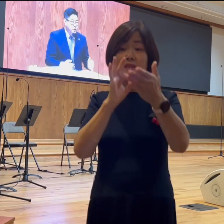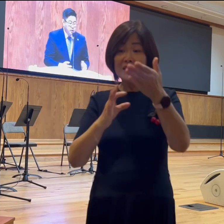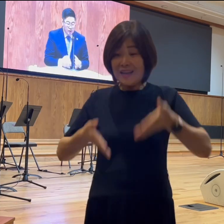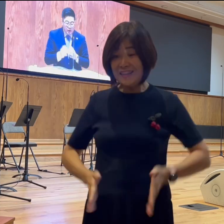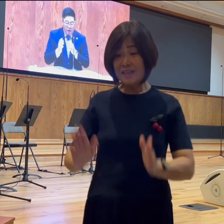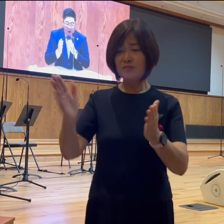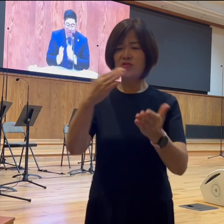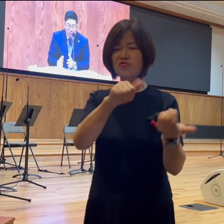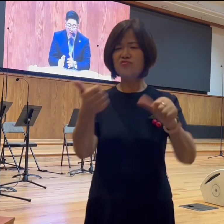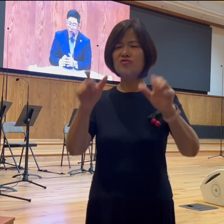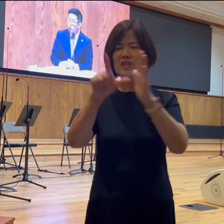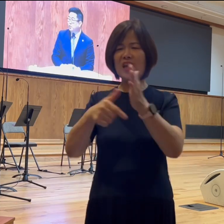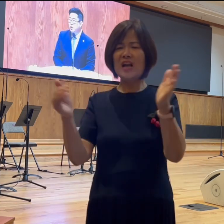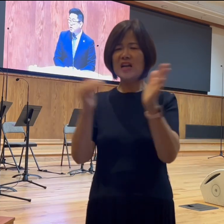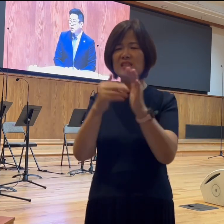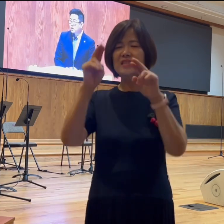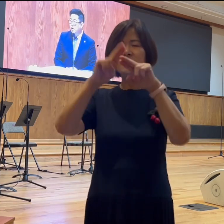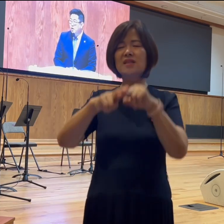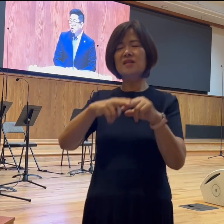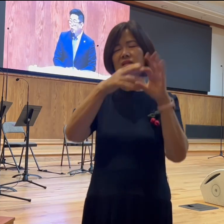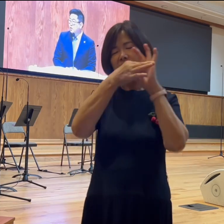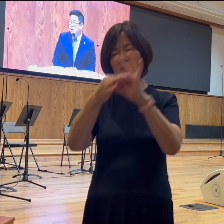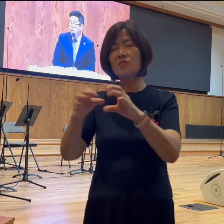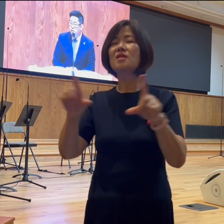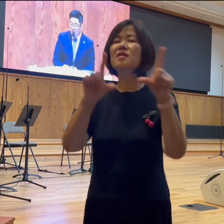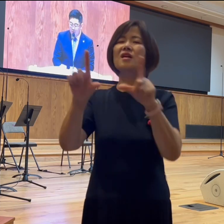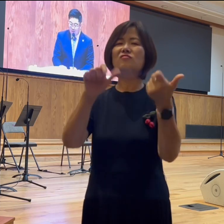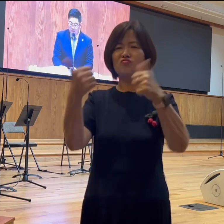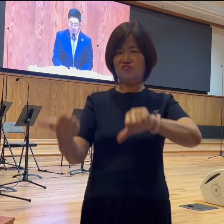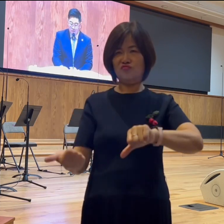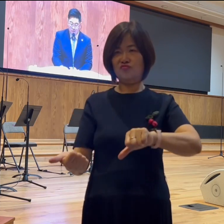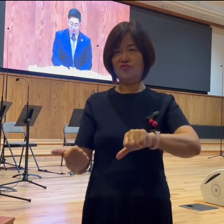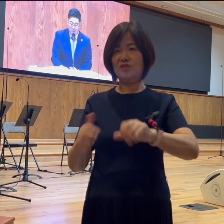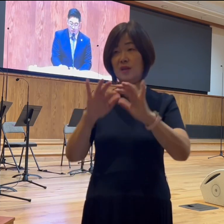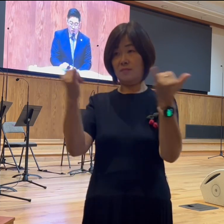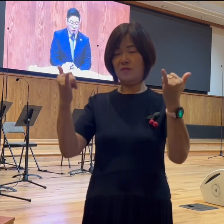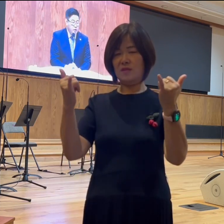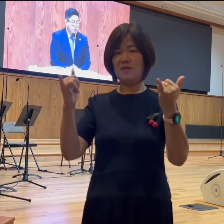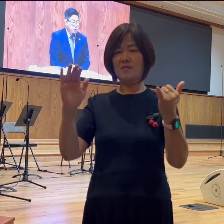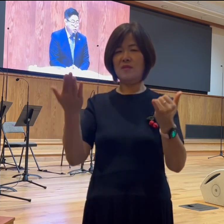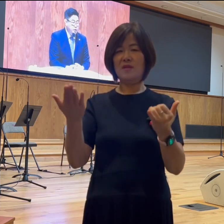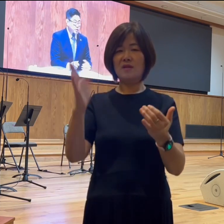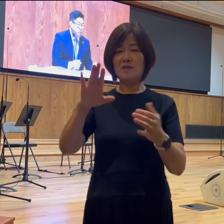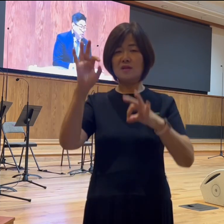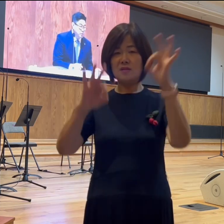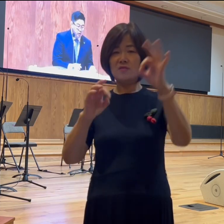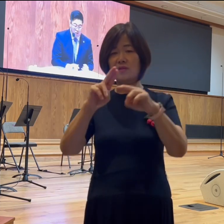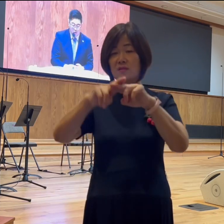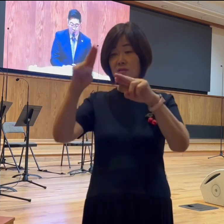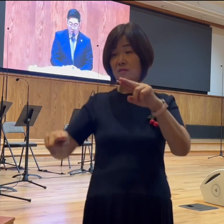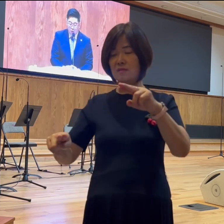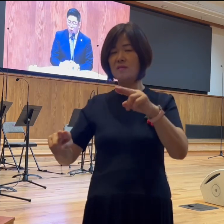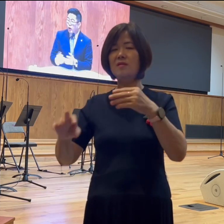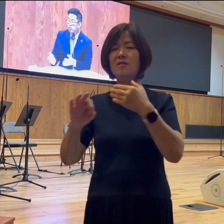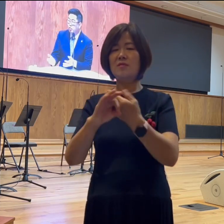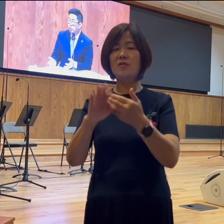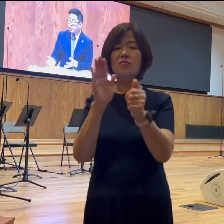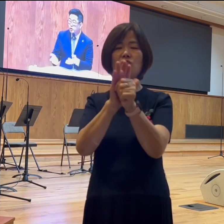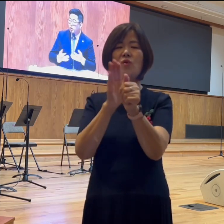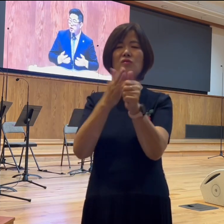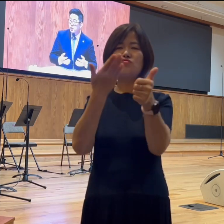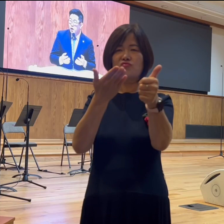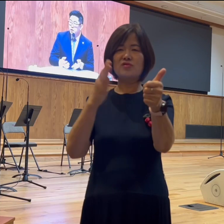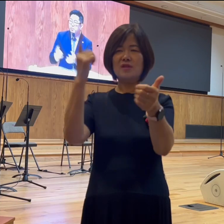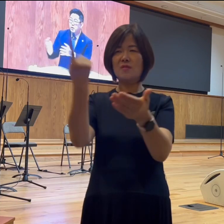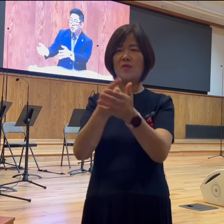그 의자에서 한 발짝도 움직이지 않은 채 모든 생활을 해요. 그러다가 실수로 의자에서 떨어지면요, 또 도와주는 로봇이 이렇게